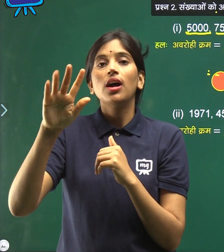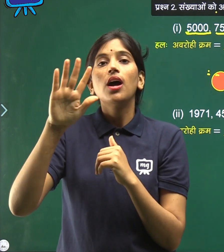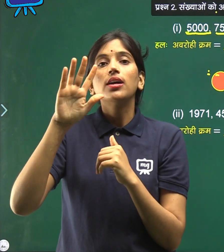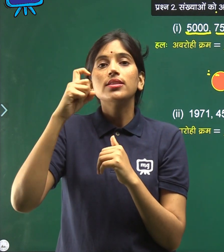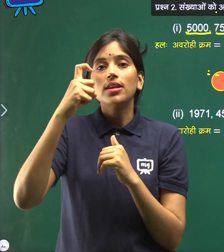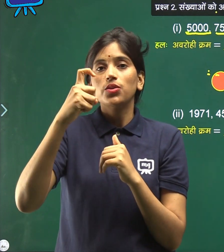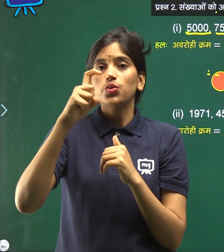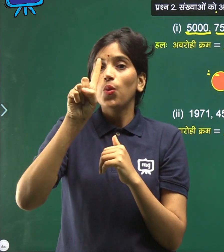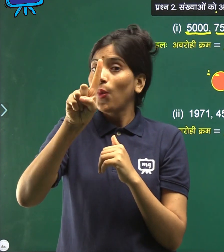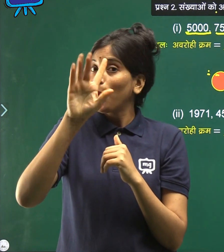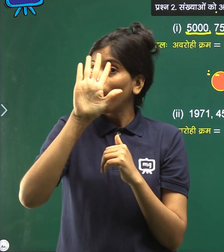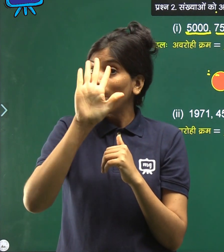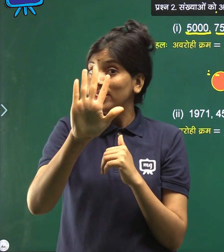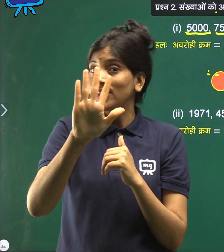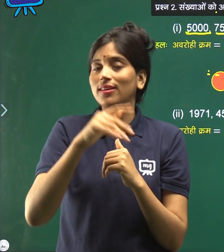88,715,